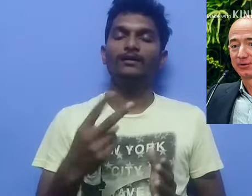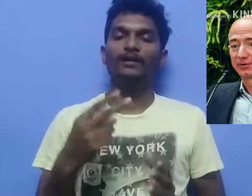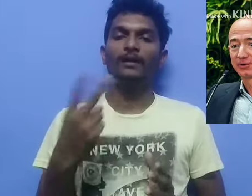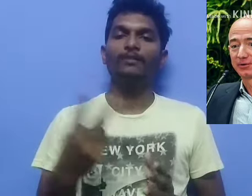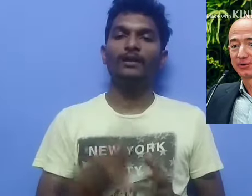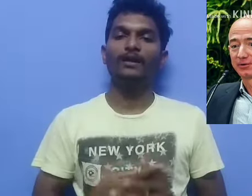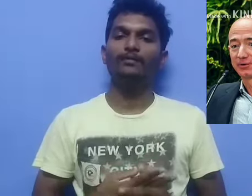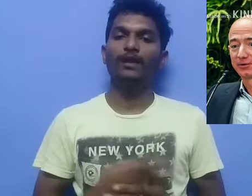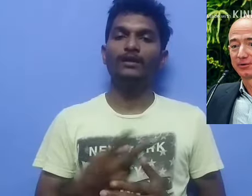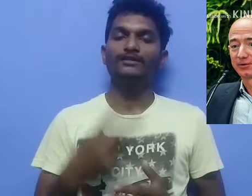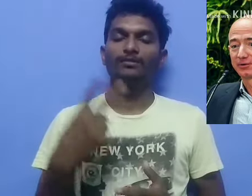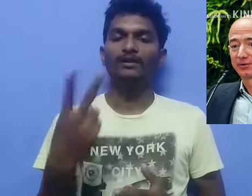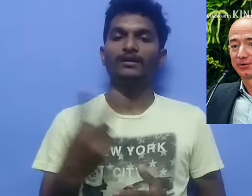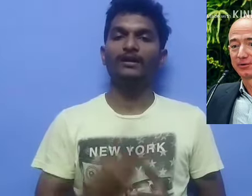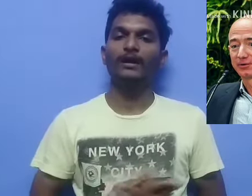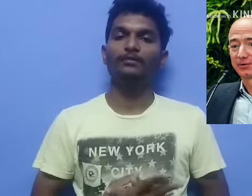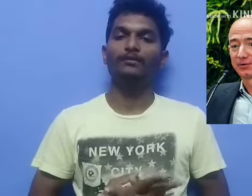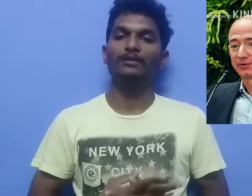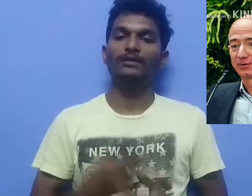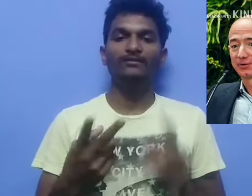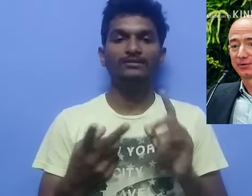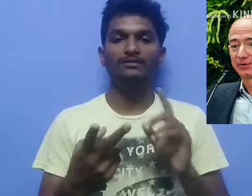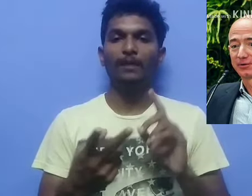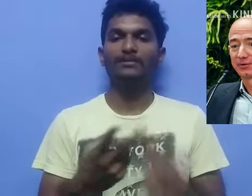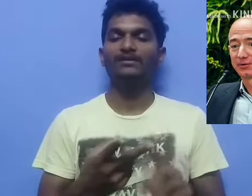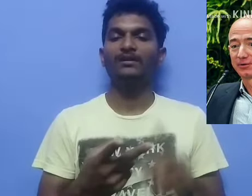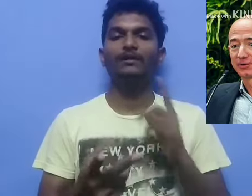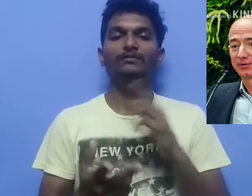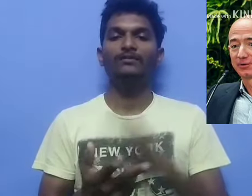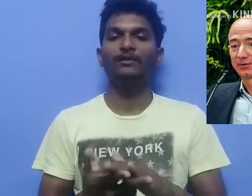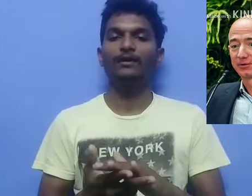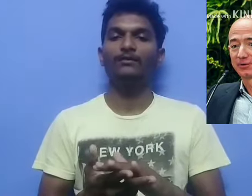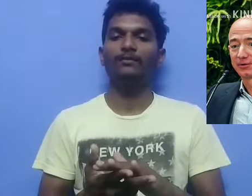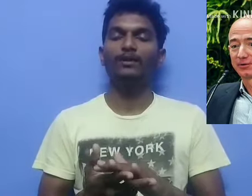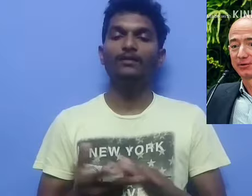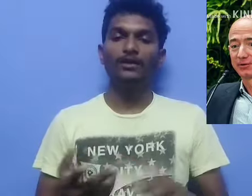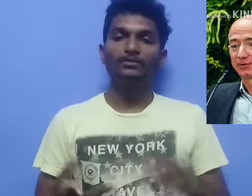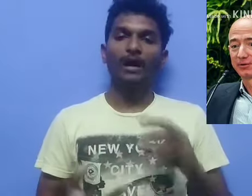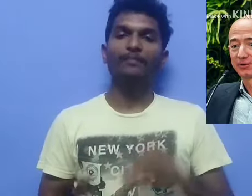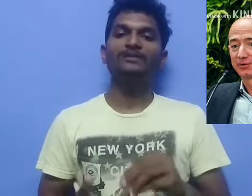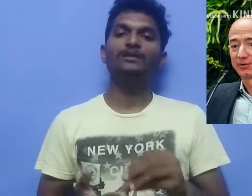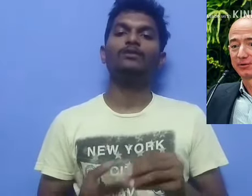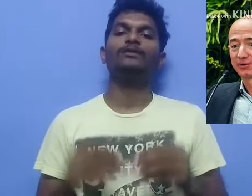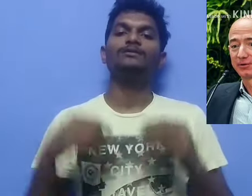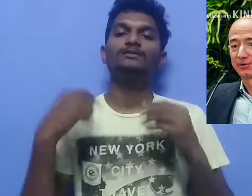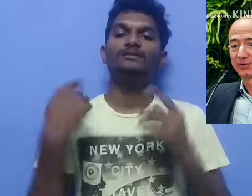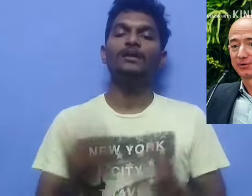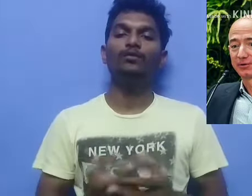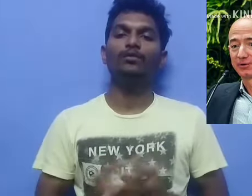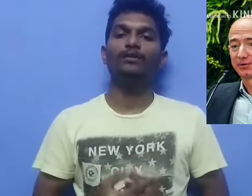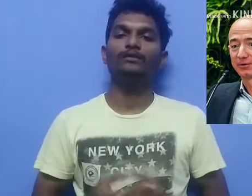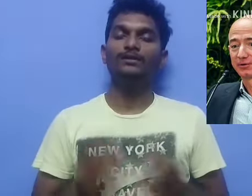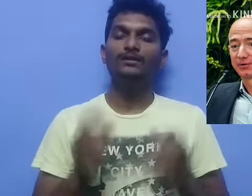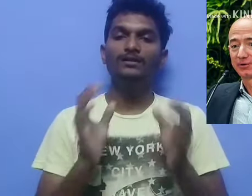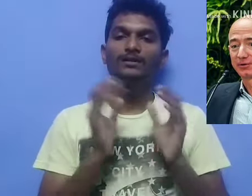ரெண்டு கம்பெனி யாரு அப்படி ஆன்லைன் ஷாப்பிங்ல ரெண்டு யாரு அப்படின்னு பாத்தீங்கன்னா ஃபர்ஸ்ட் வந்து அமேசான், ரெண்டாவது வந்து ஃபிளிப்கார்ட். அமேசானோட சிஇஓ தான் வந்து